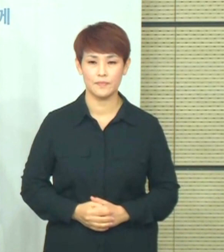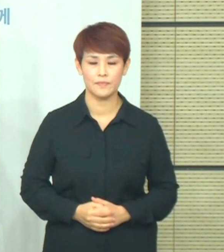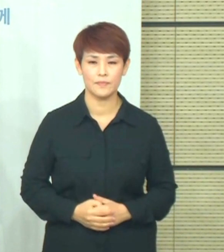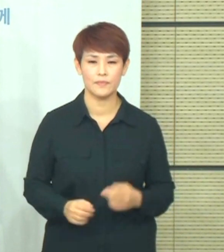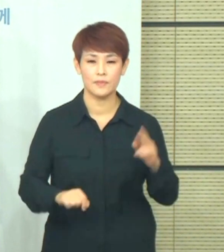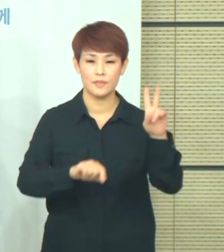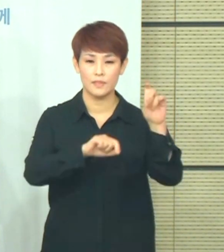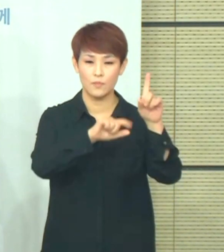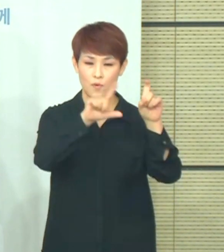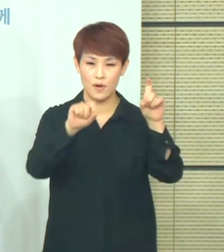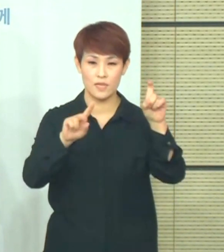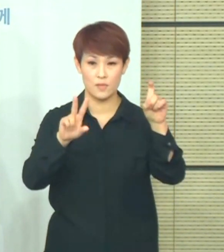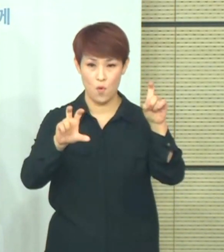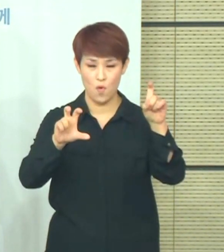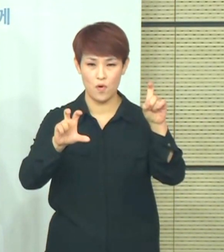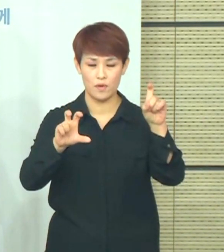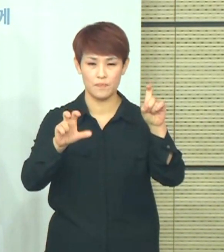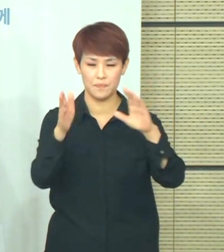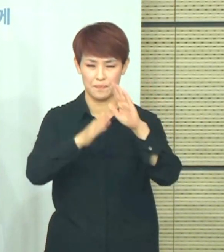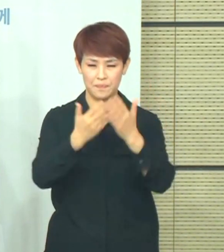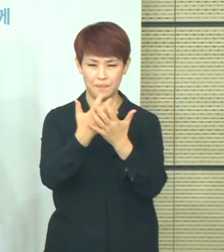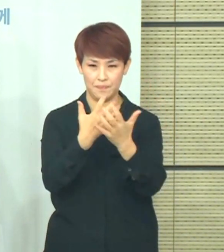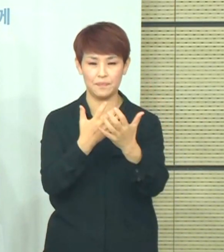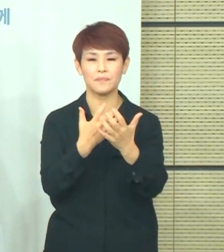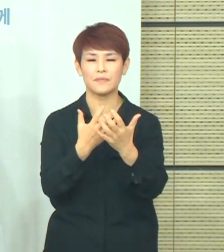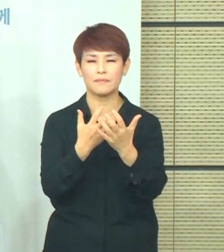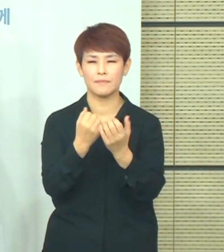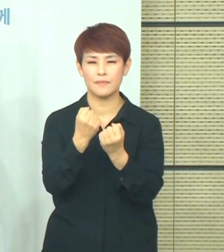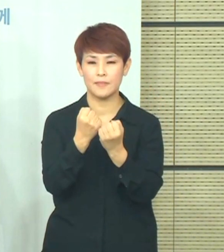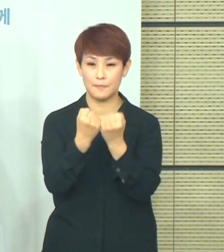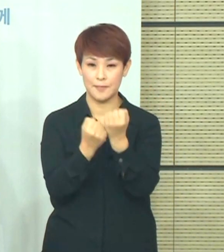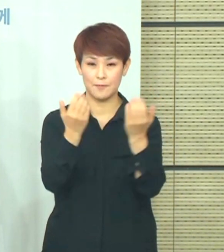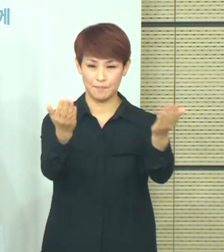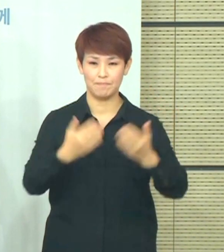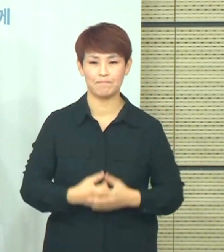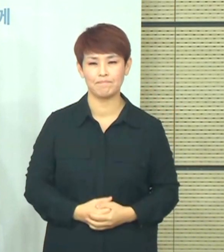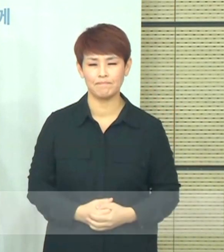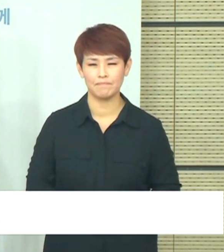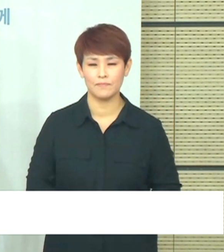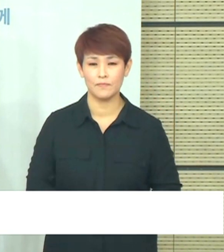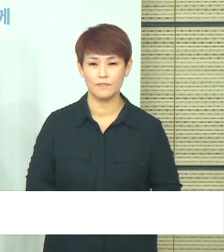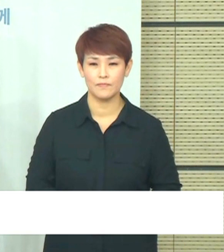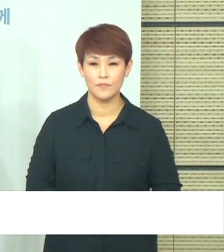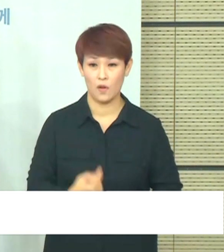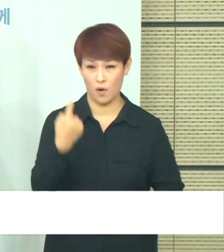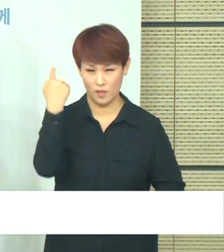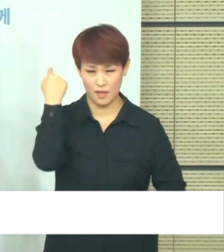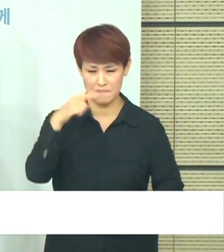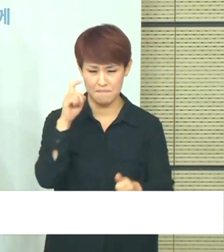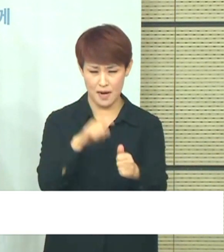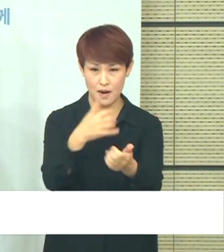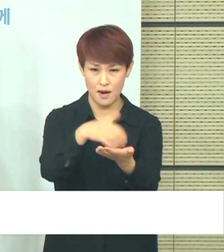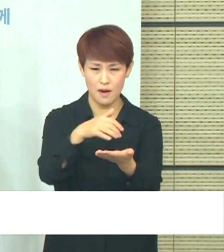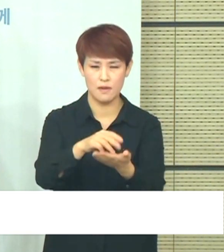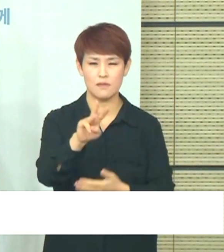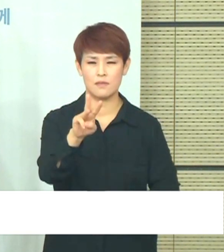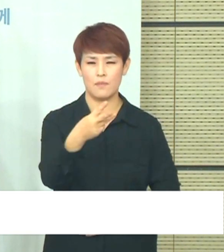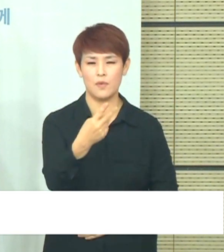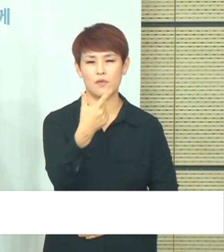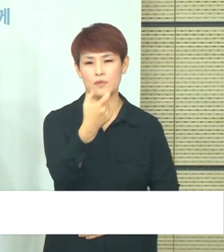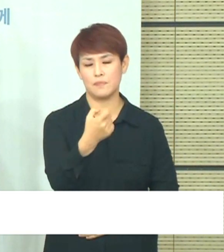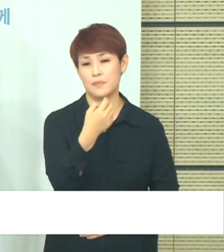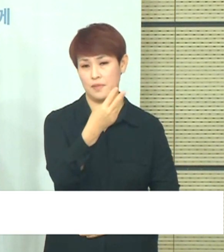11월 25일 수요일 정례 브리핑을 시작하겠습니다. 오늘 0시 기준 국내 발생 환자는